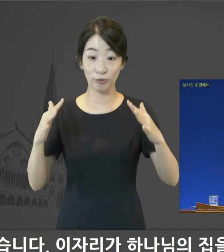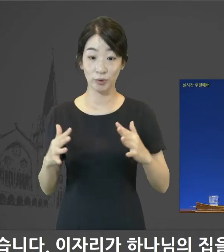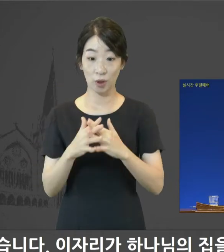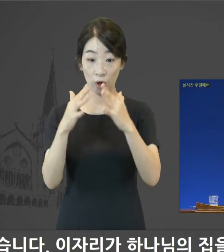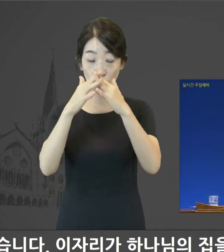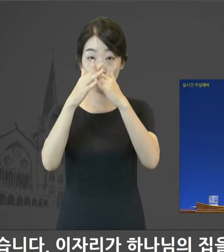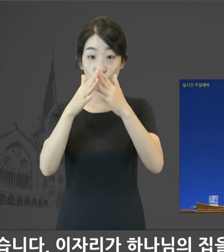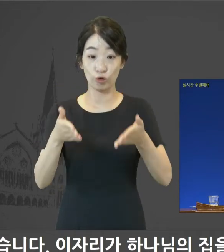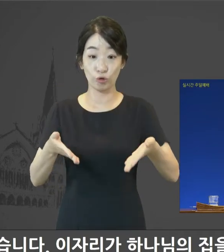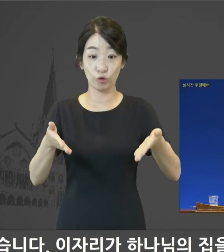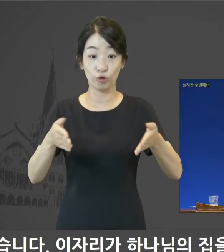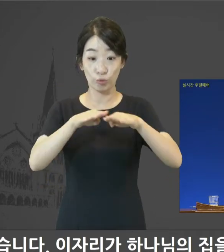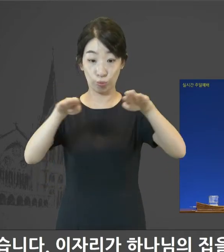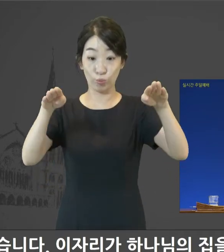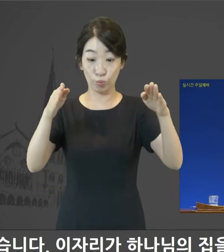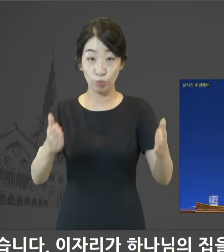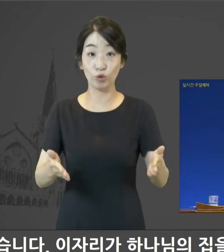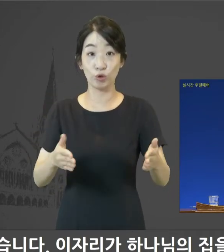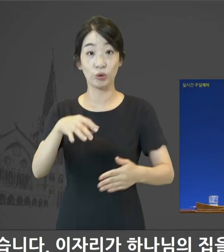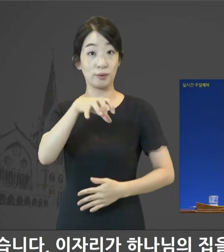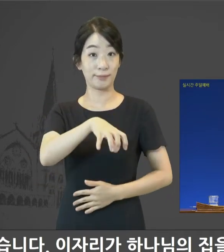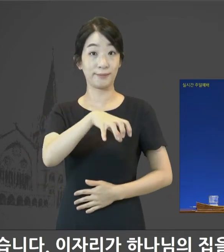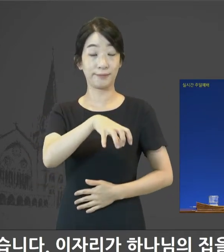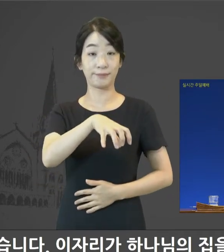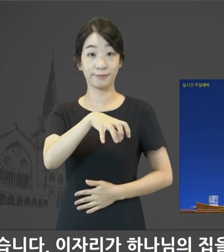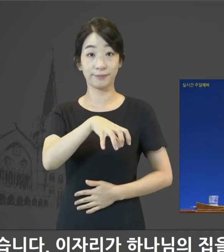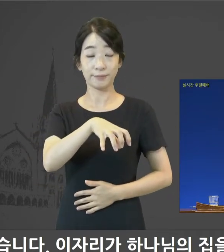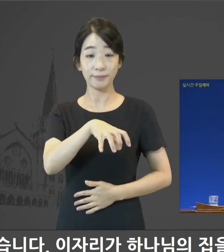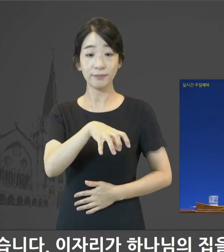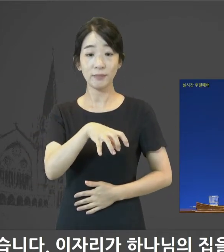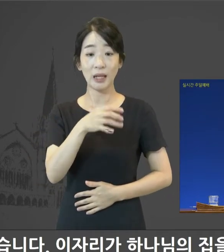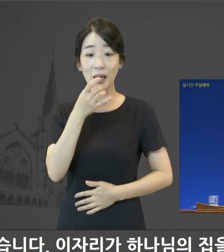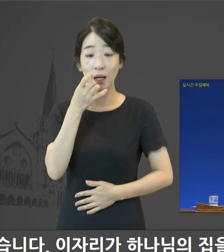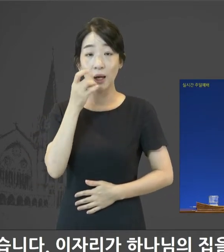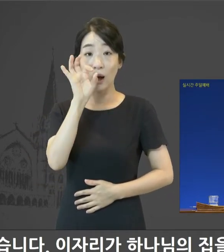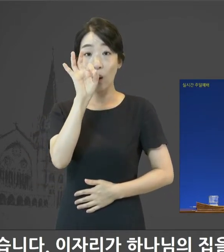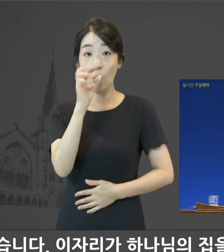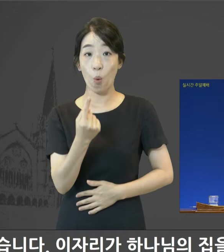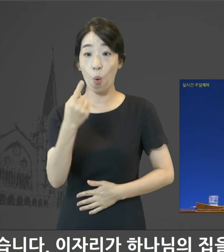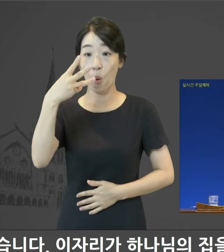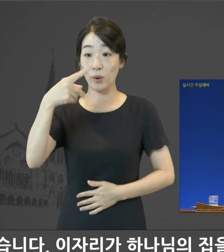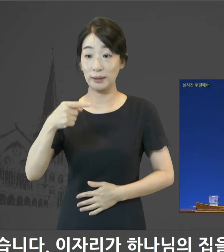짓는 터는 오르난의 타작마당보다 더 중요한 터라는 겁니다.